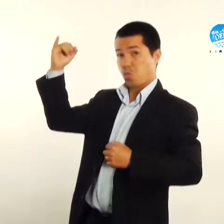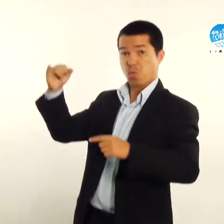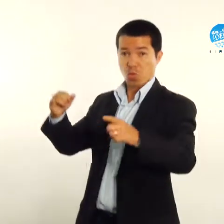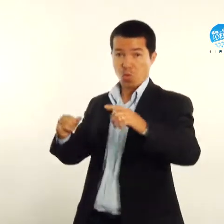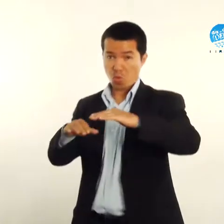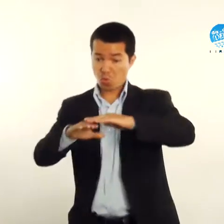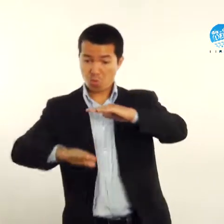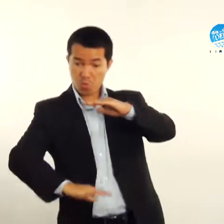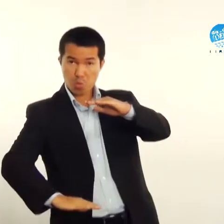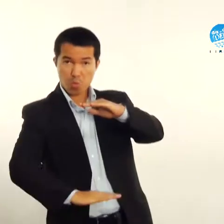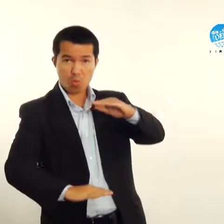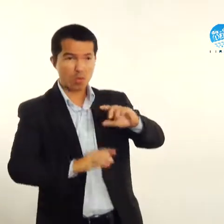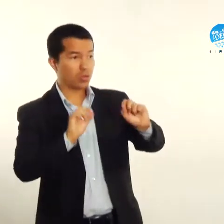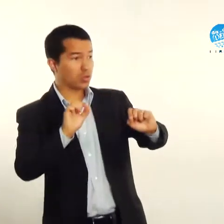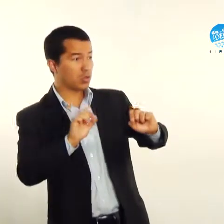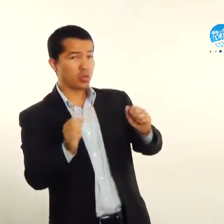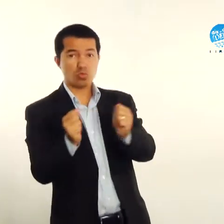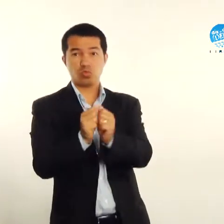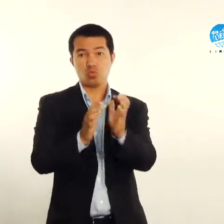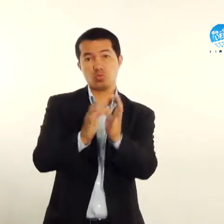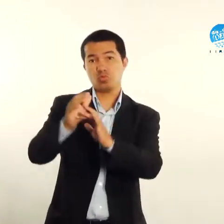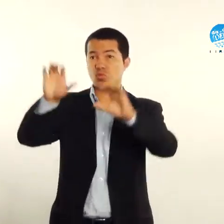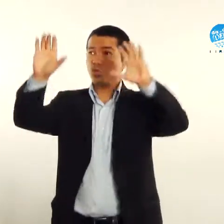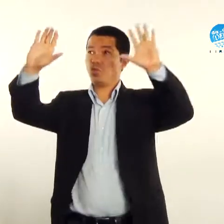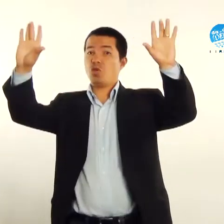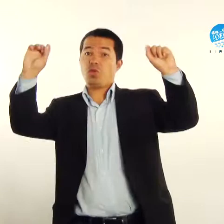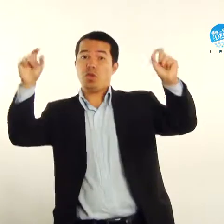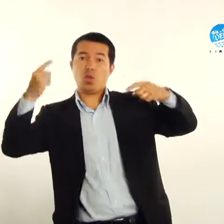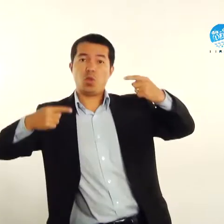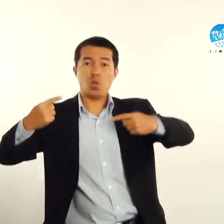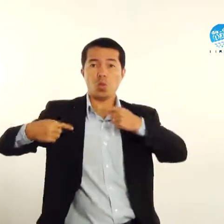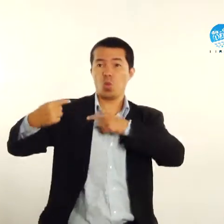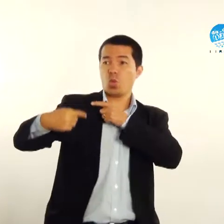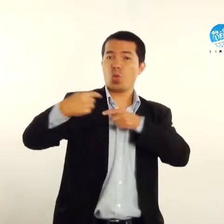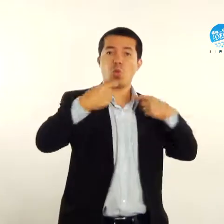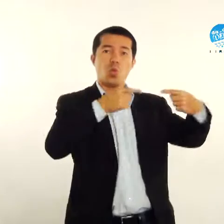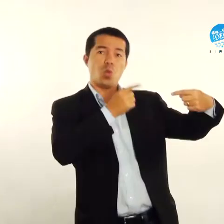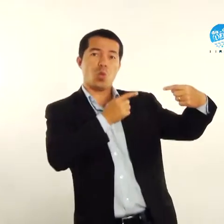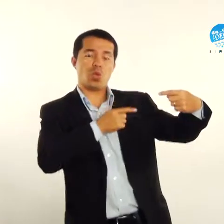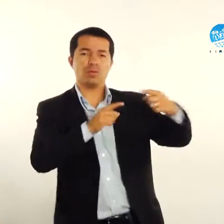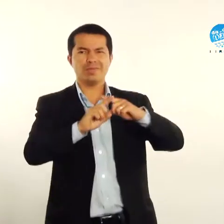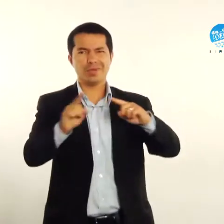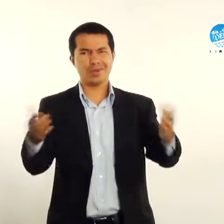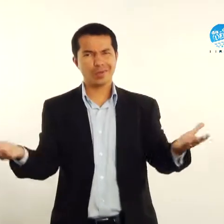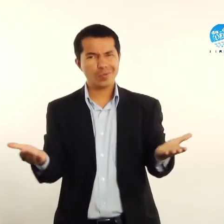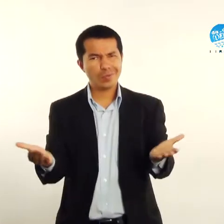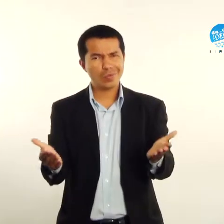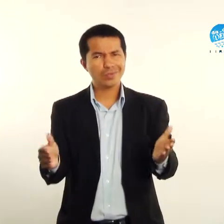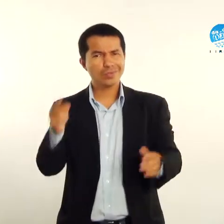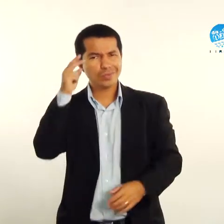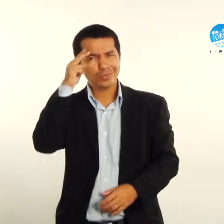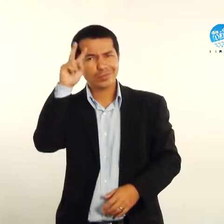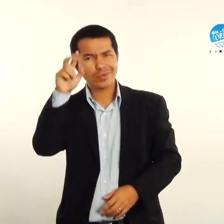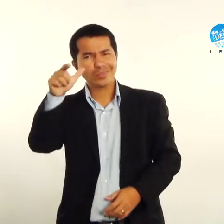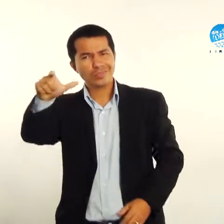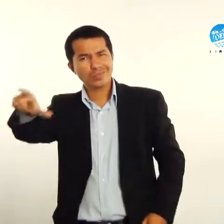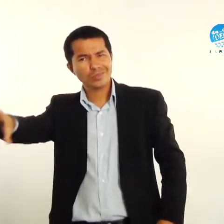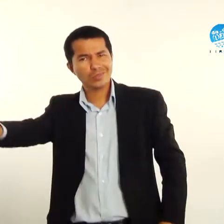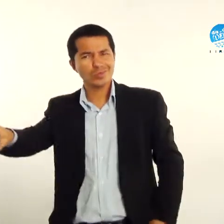céu, serei eu ou você? E eles estavam discutindo isso. E agora eles estavam preocupados com a mesma coisa: quem